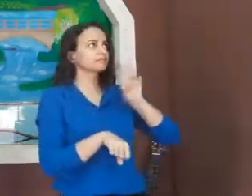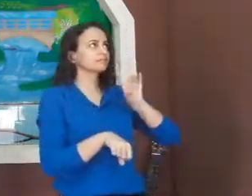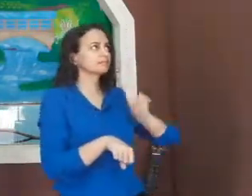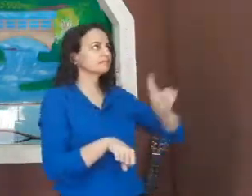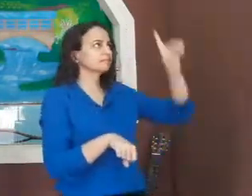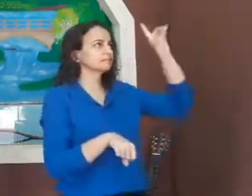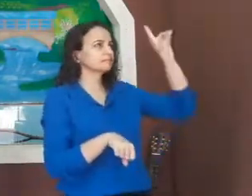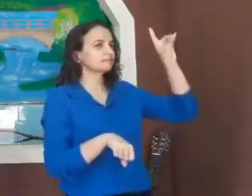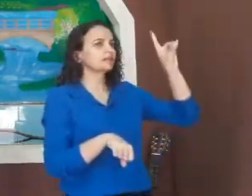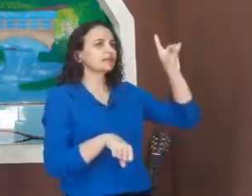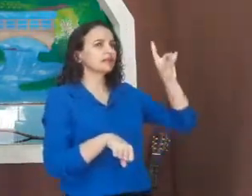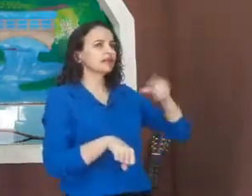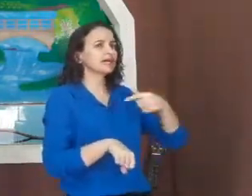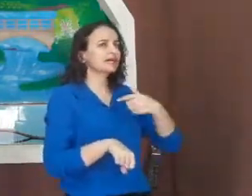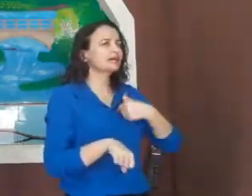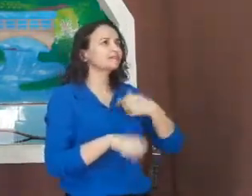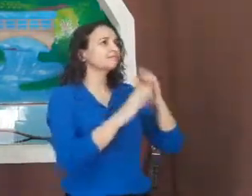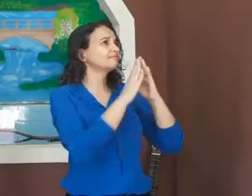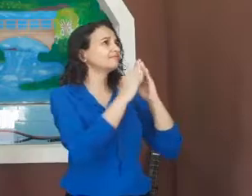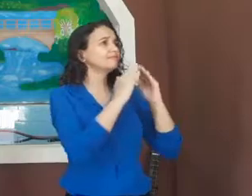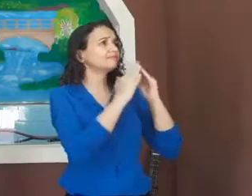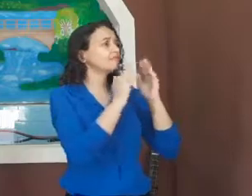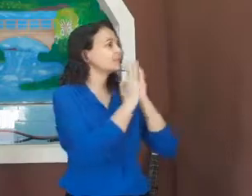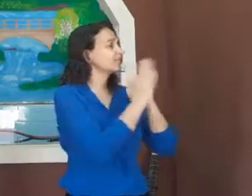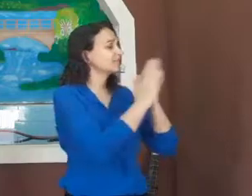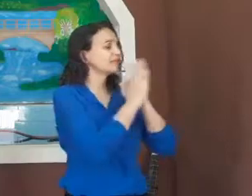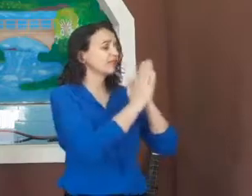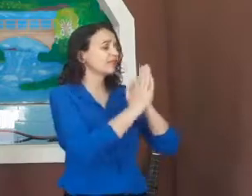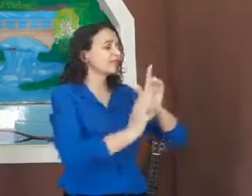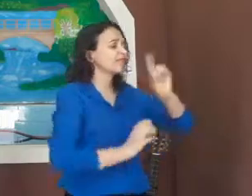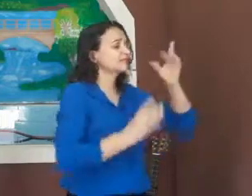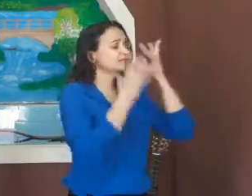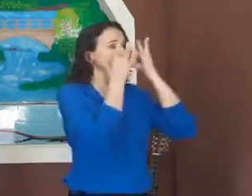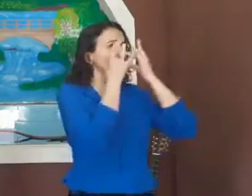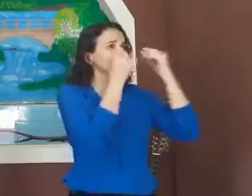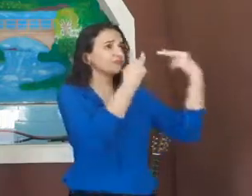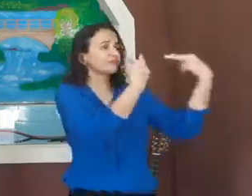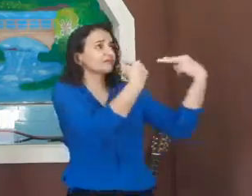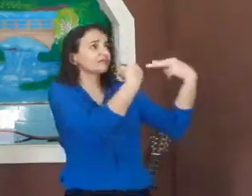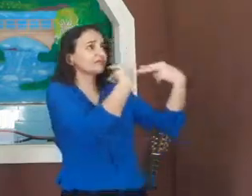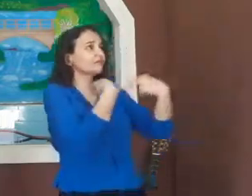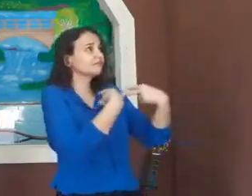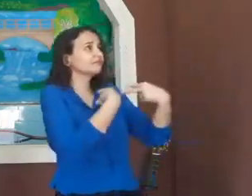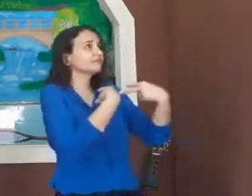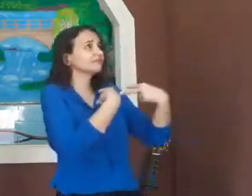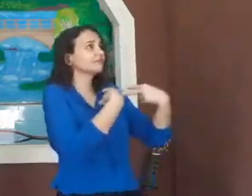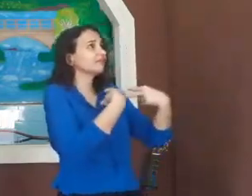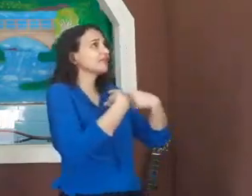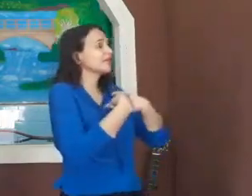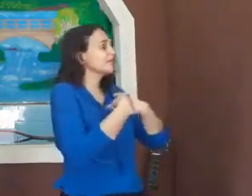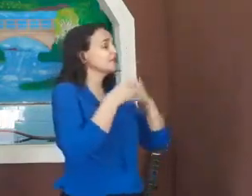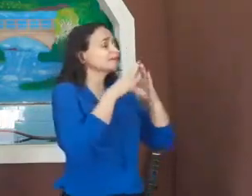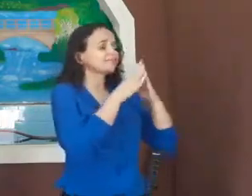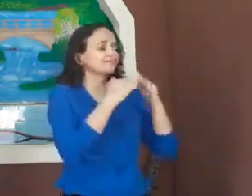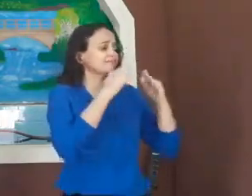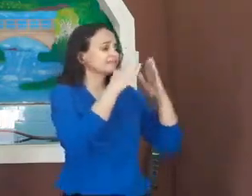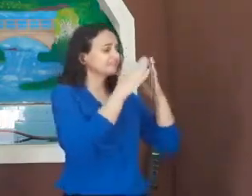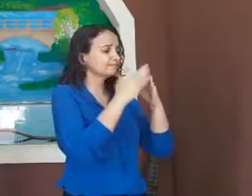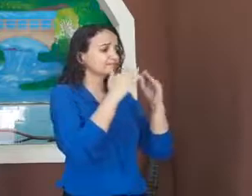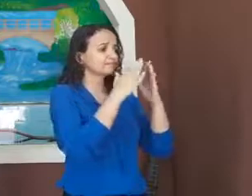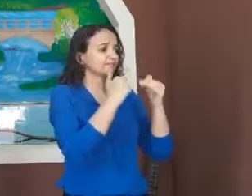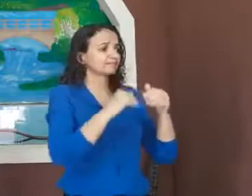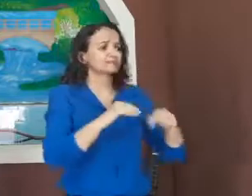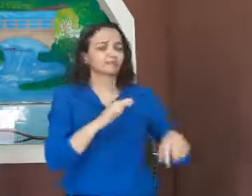ó Senhor. Senhor, escuta a minha voz, sejam os teus ouvidos atentos à voz da minha súplica. Primeiramente,